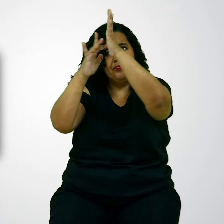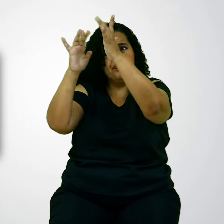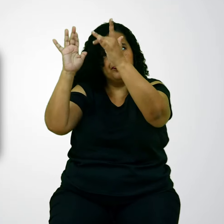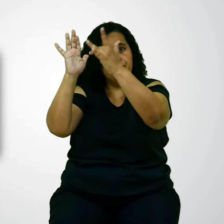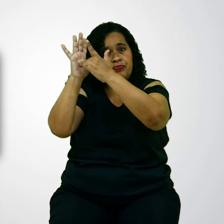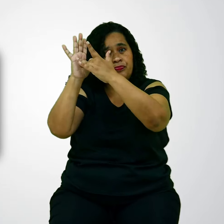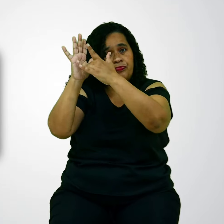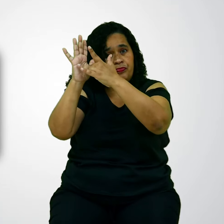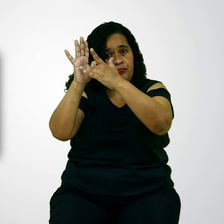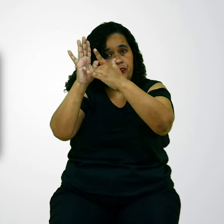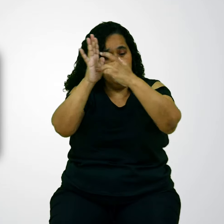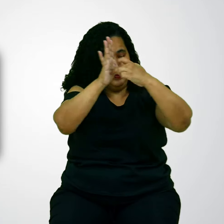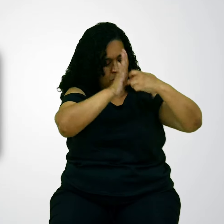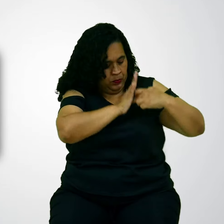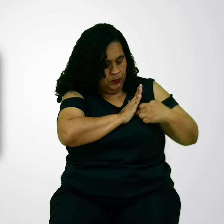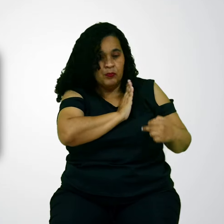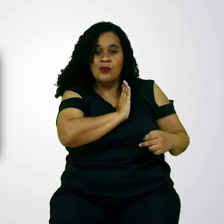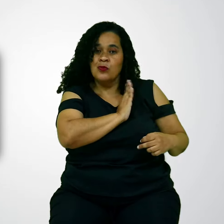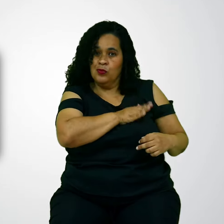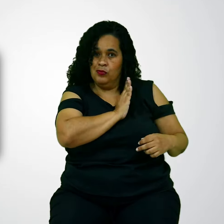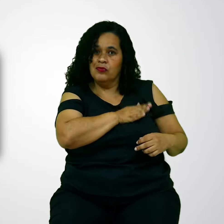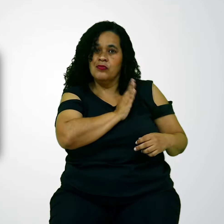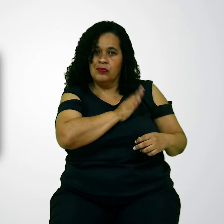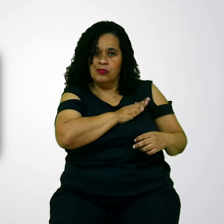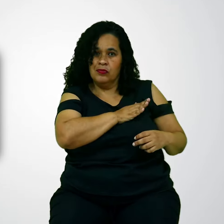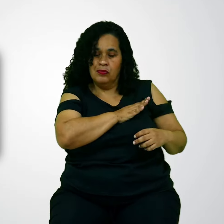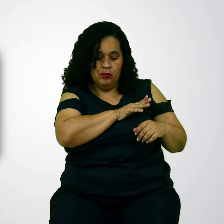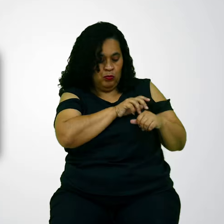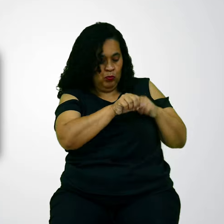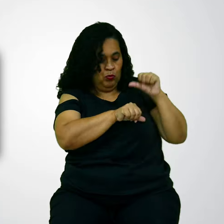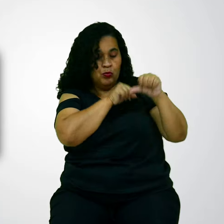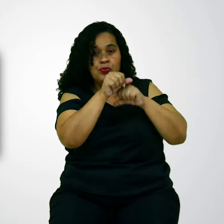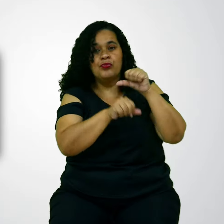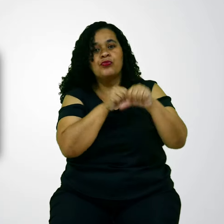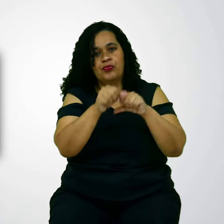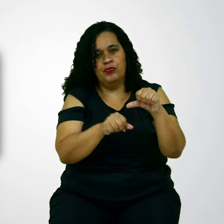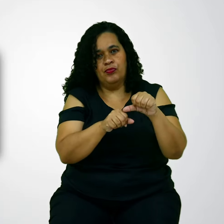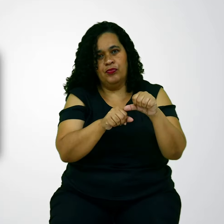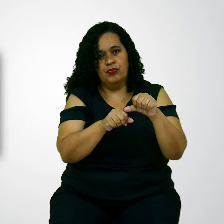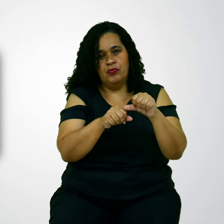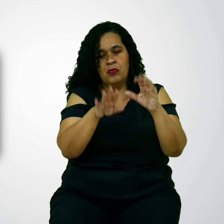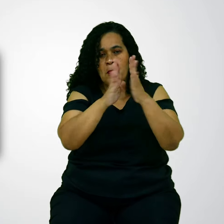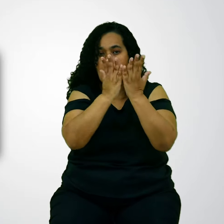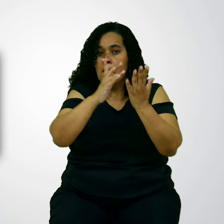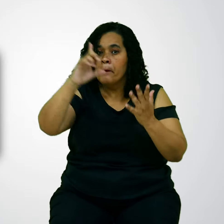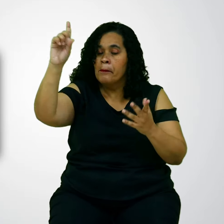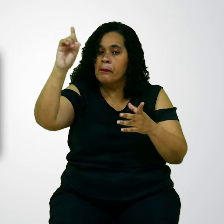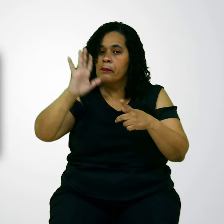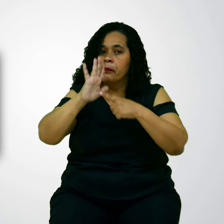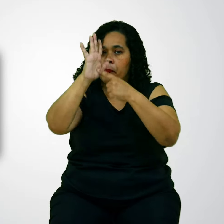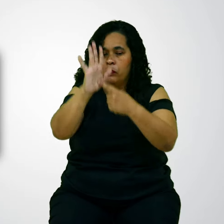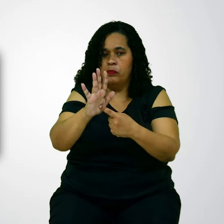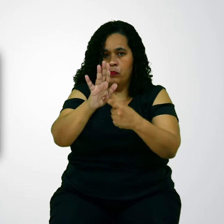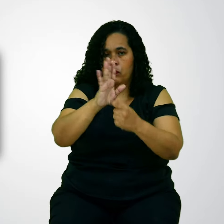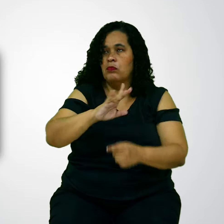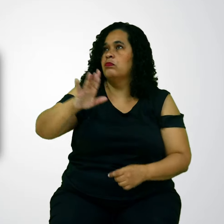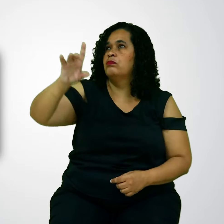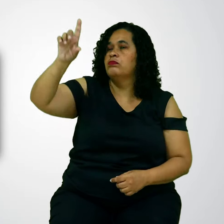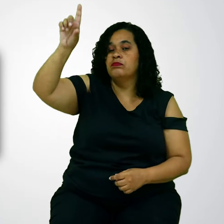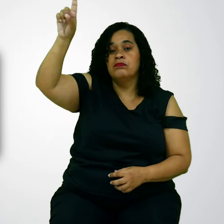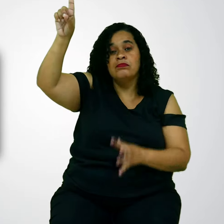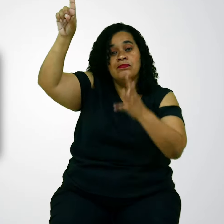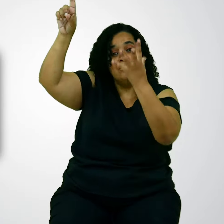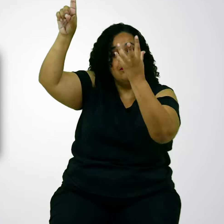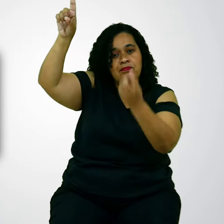gente aceita Jesus. Só que na Bíblia é Deus quem nos aceita, né? A